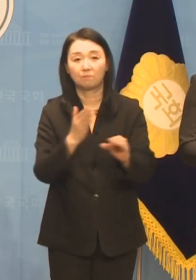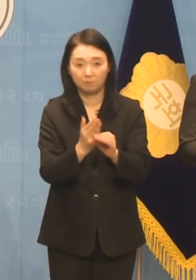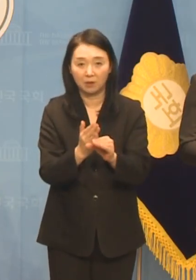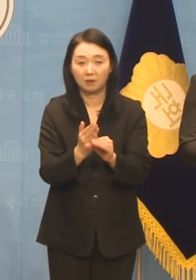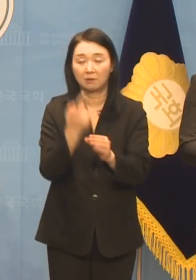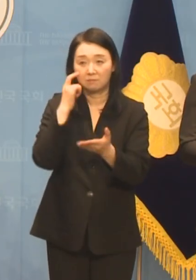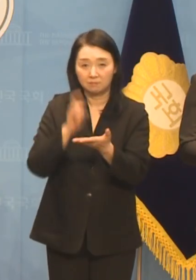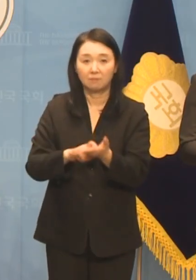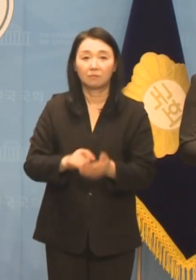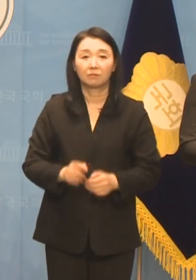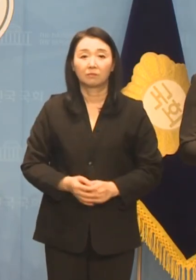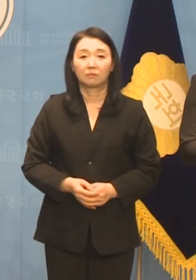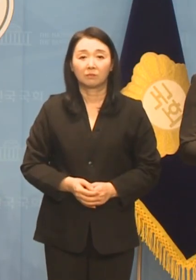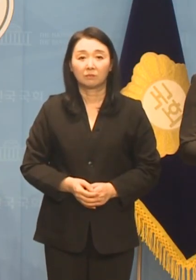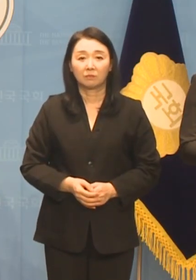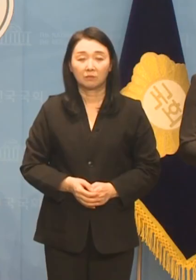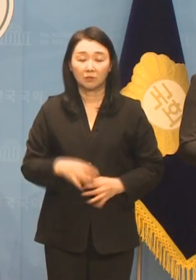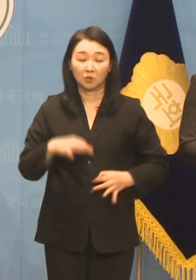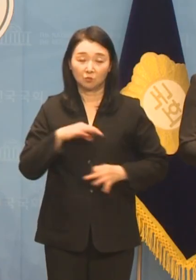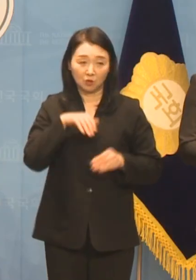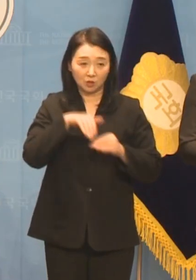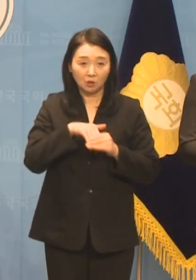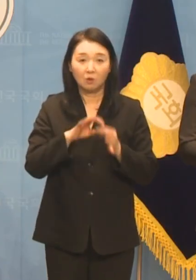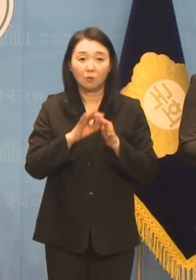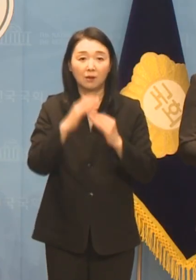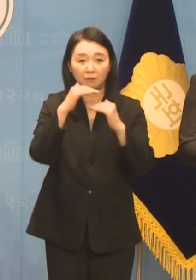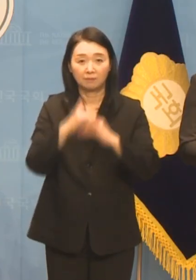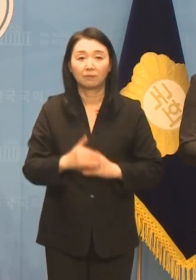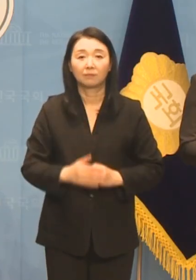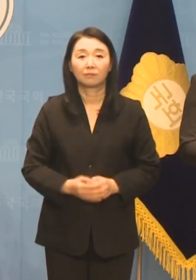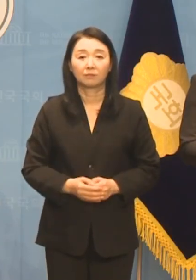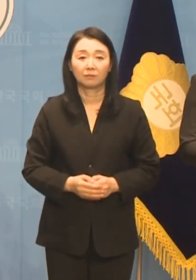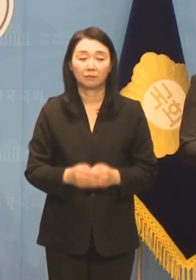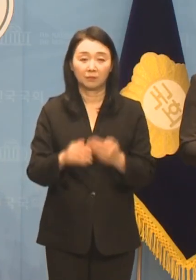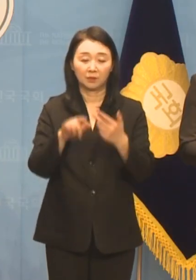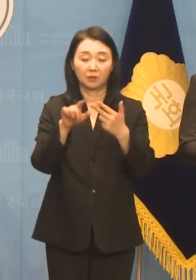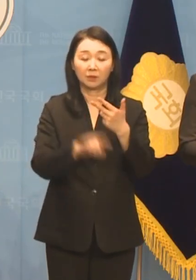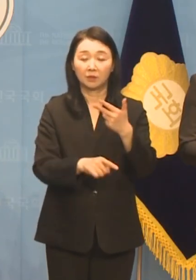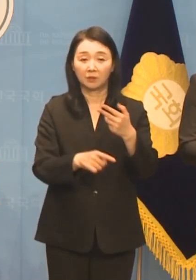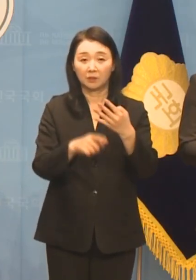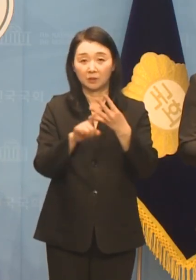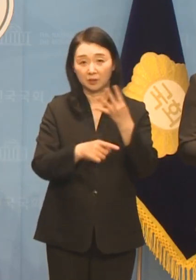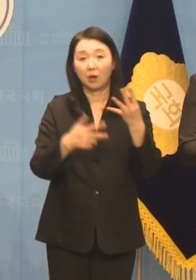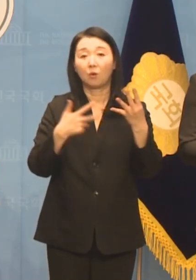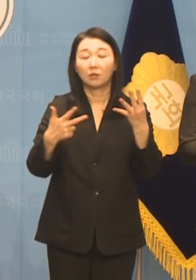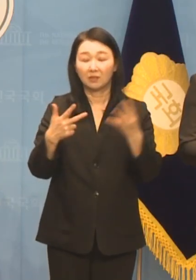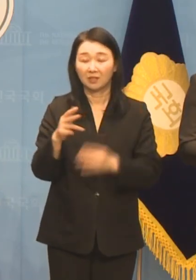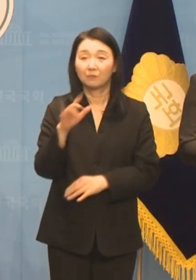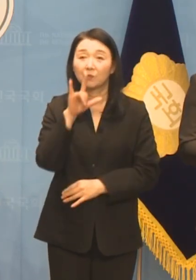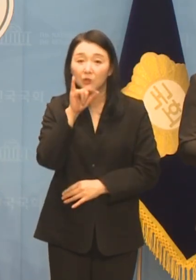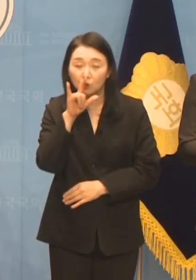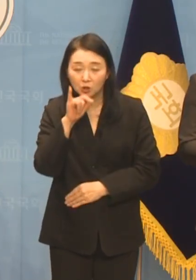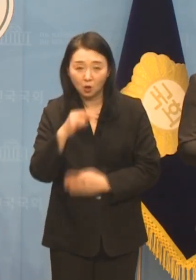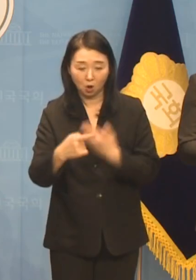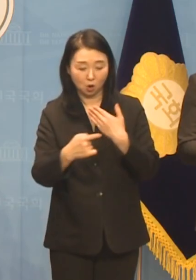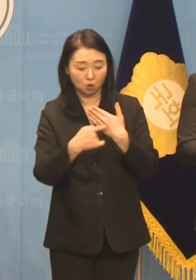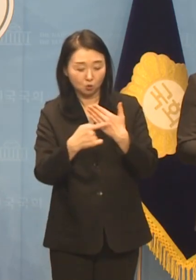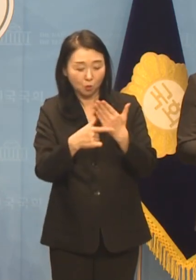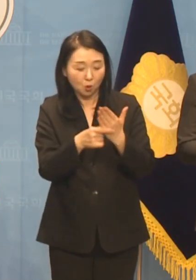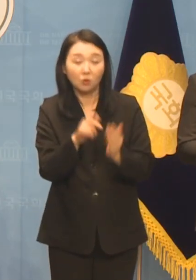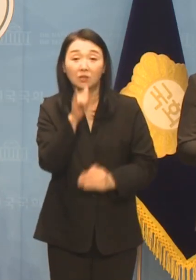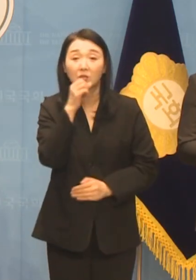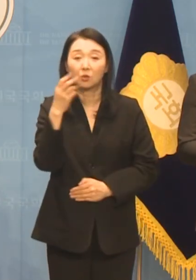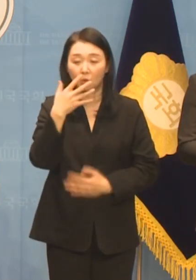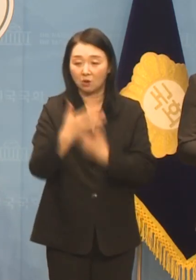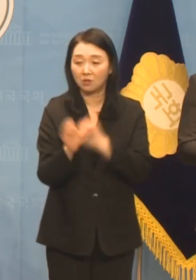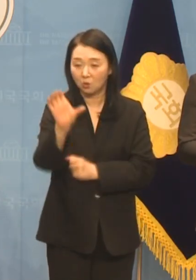사례가 대표적입니다. 부정선거 관련된 내용입니다. 4월 7일 트위터와 스레드를 통해 투표용지가 붙어있다는 등